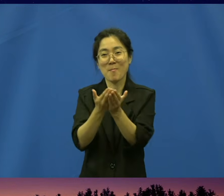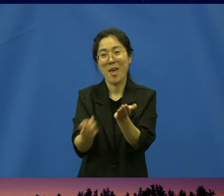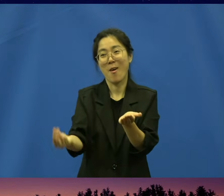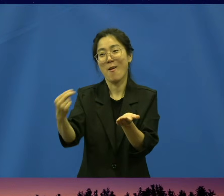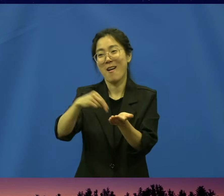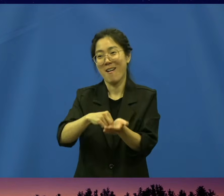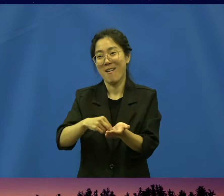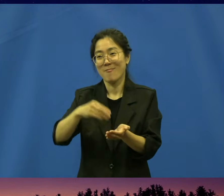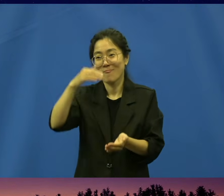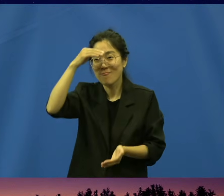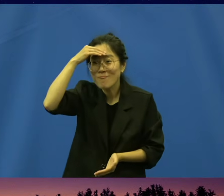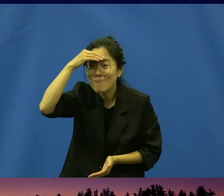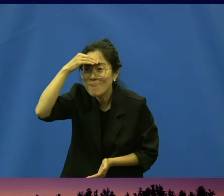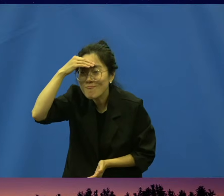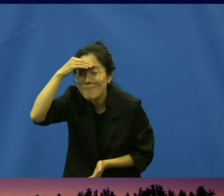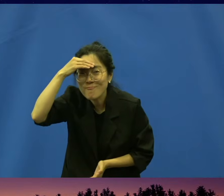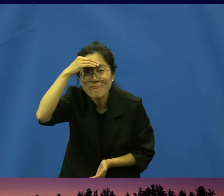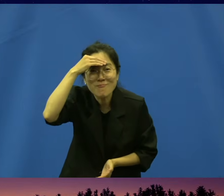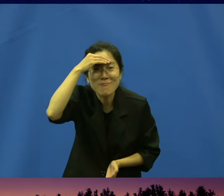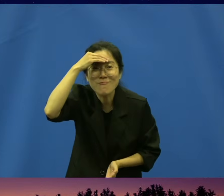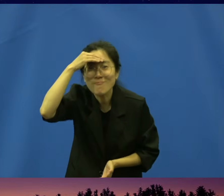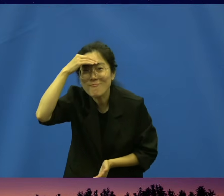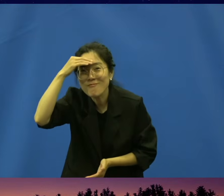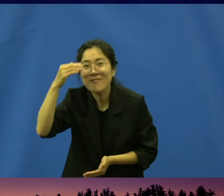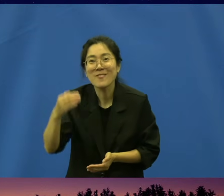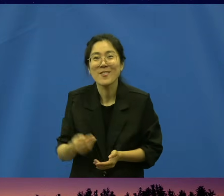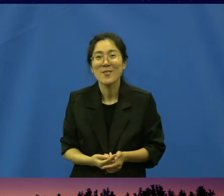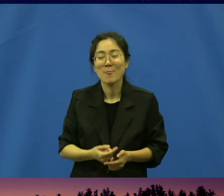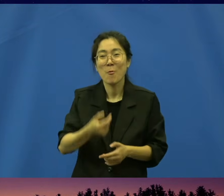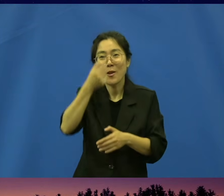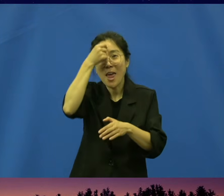그리고 선상과 내륙에서 거의 매일 전도와 집회가 열립니다.